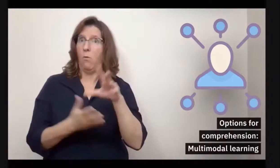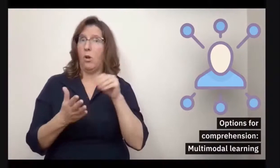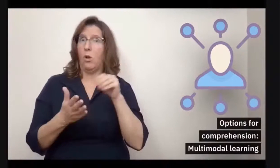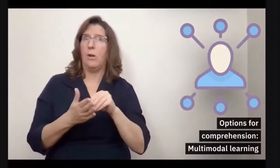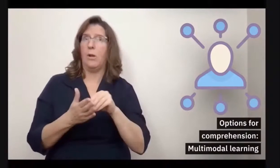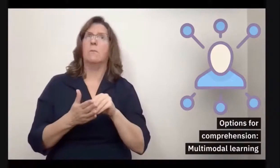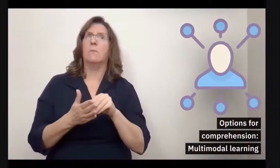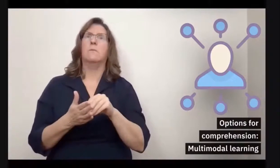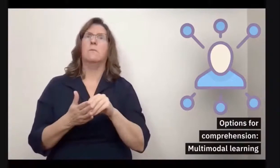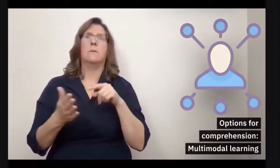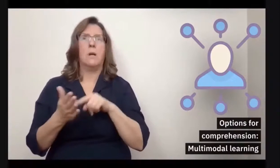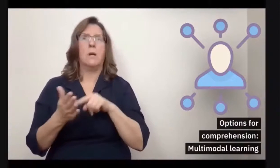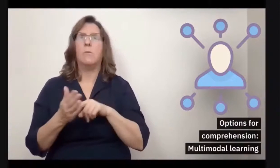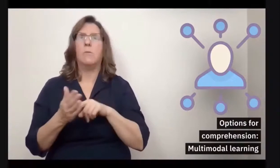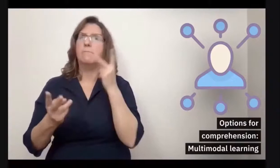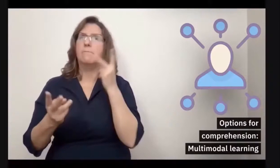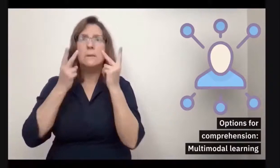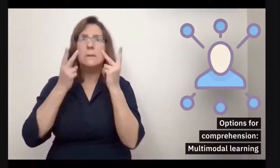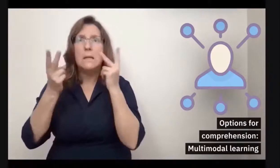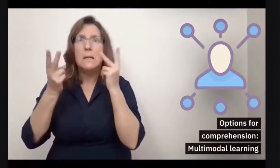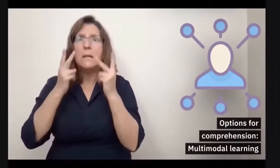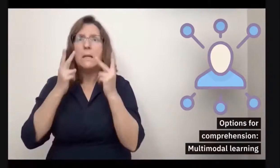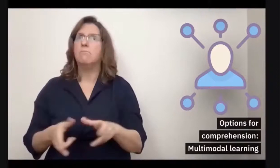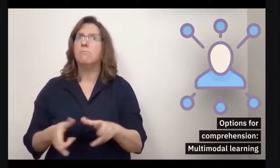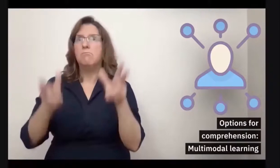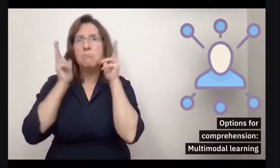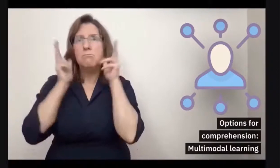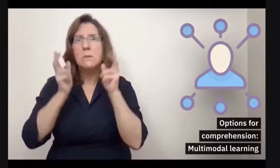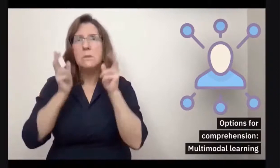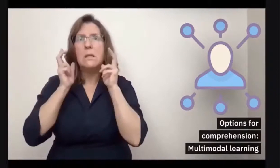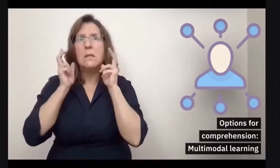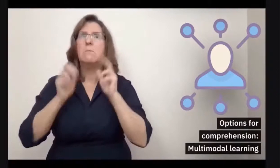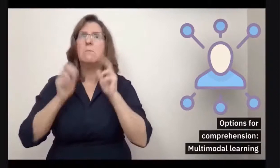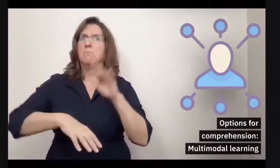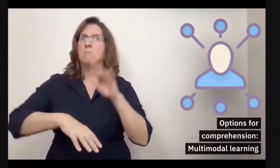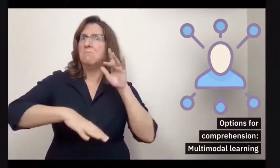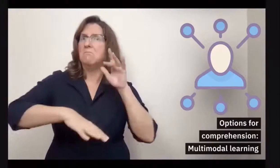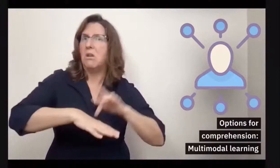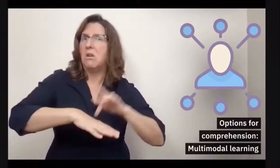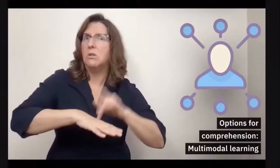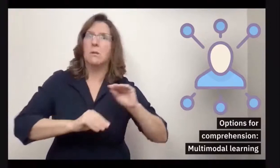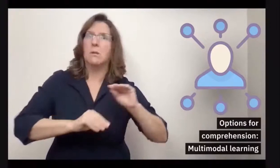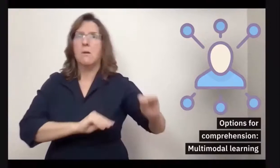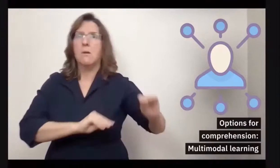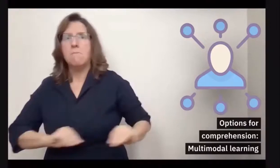visión, el oído, el tacto, el movimiento.